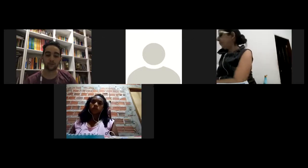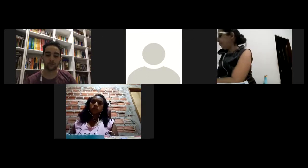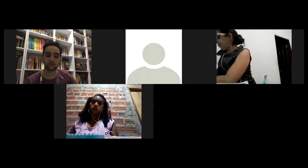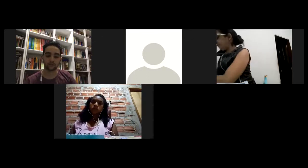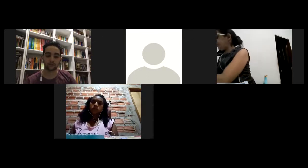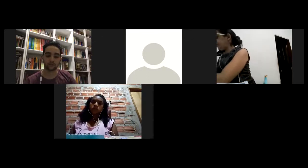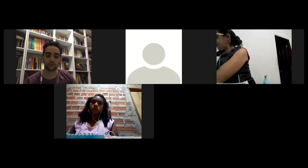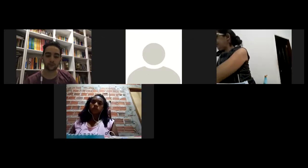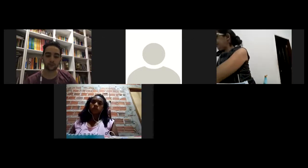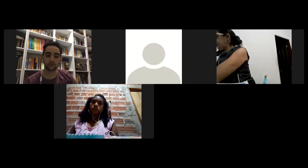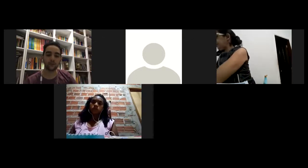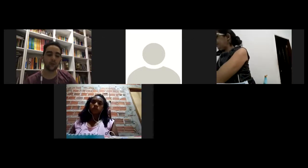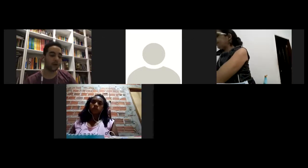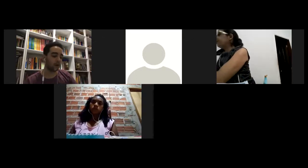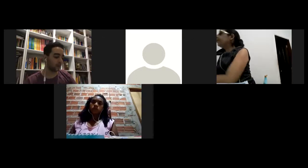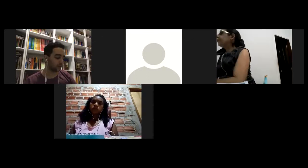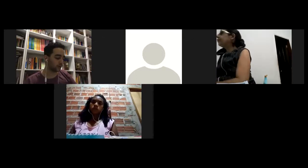foi